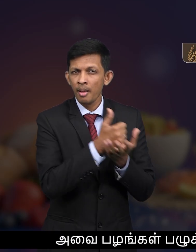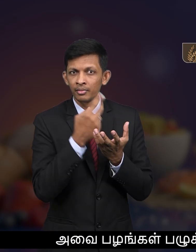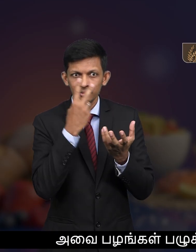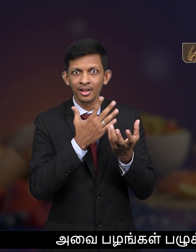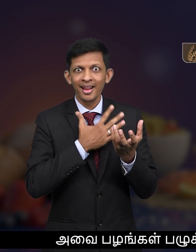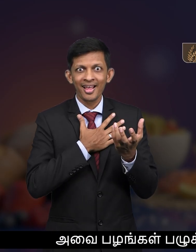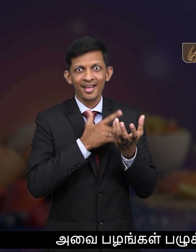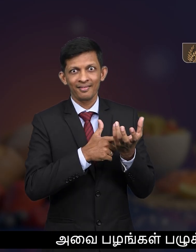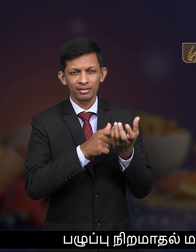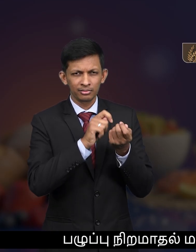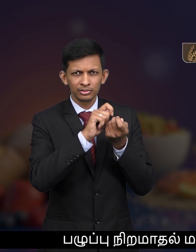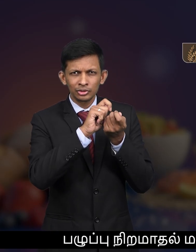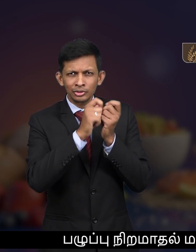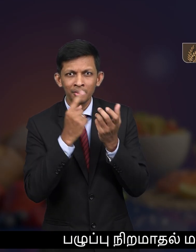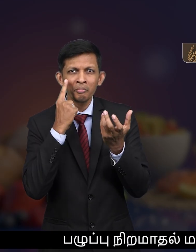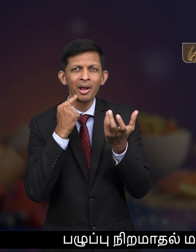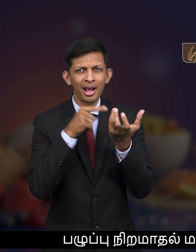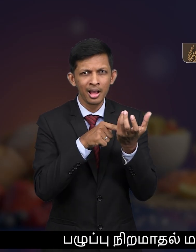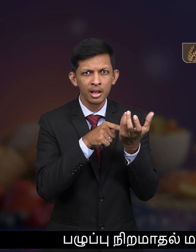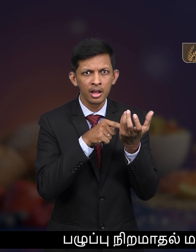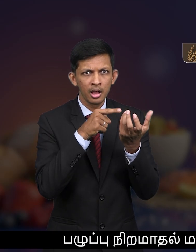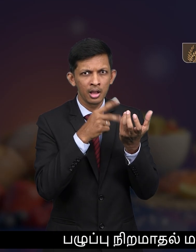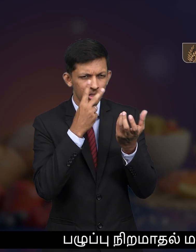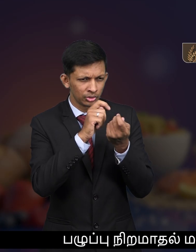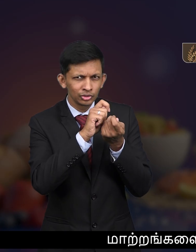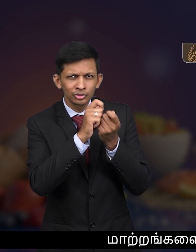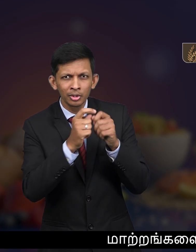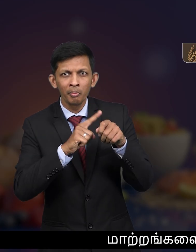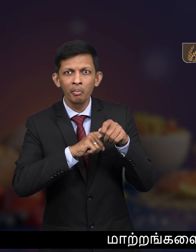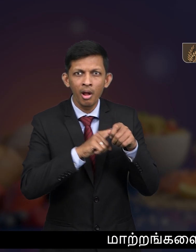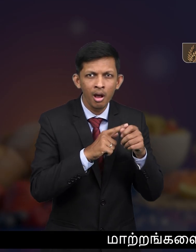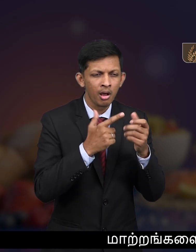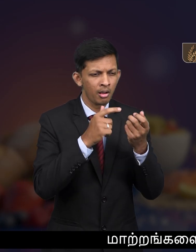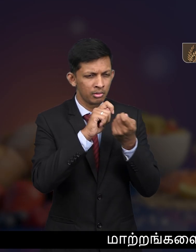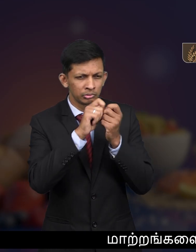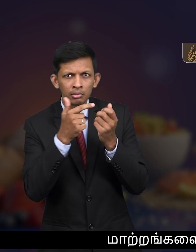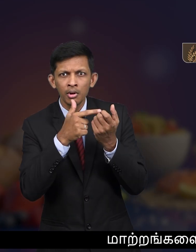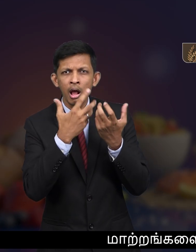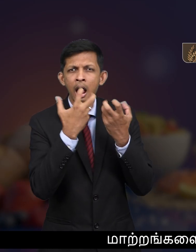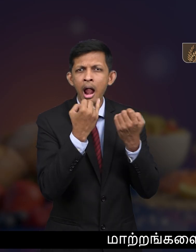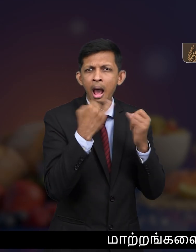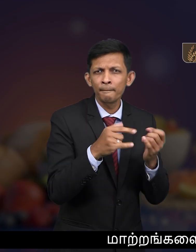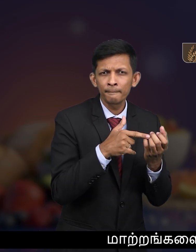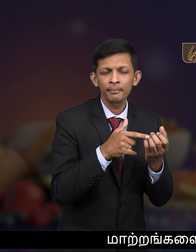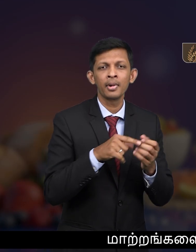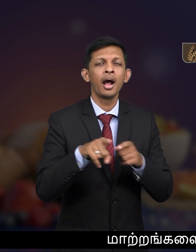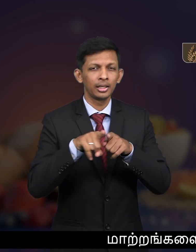பழங்கள் பழுக்க உதவுகிறது. ஆனால் அவை பழுப்பு நிறமாதல் மற்றும் கெட்டு போதல் போன்ற